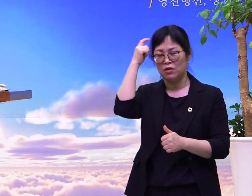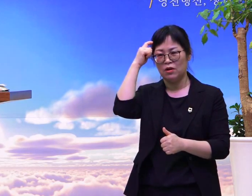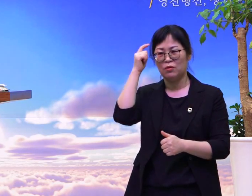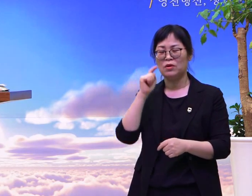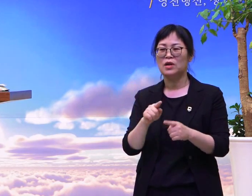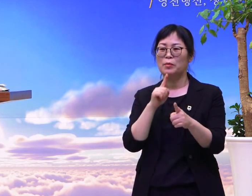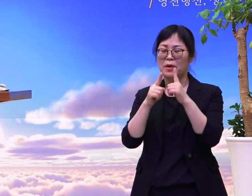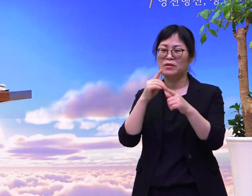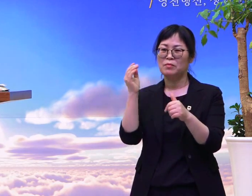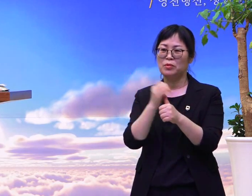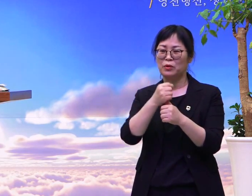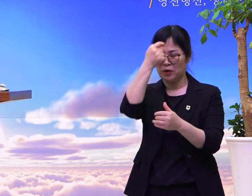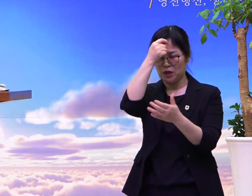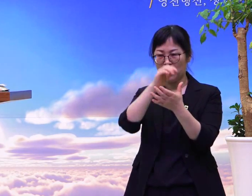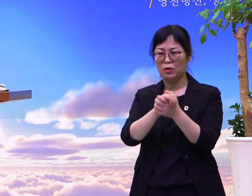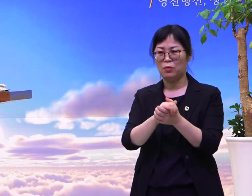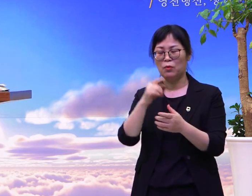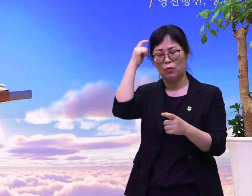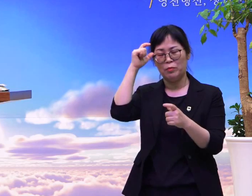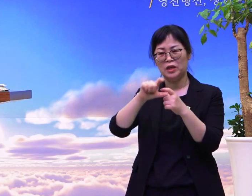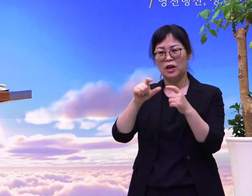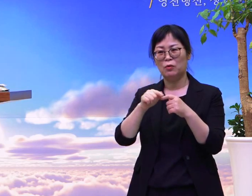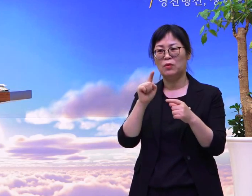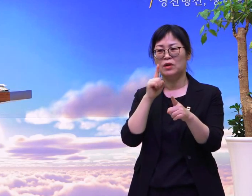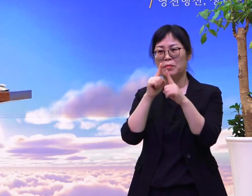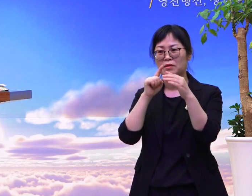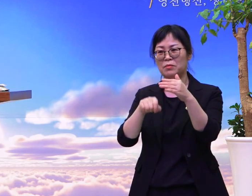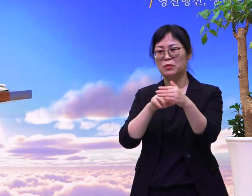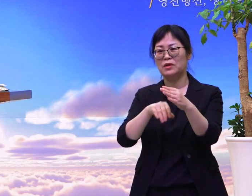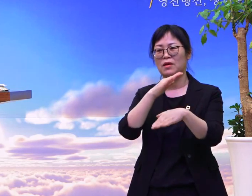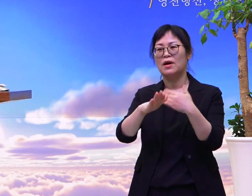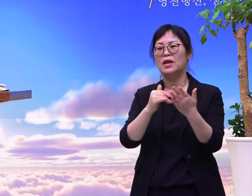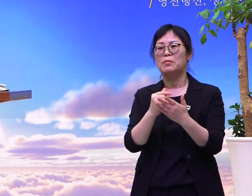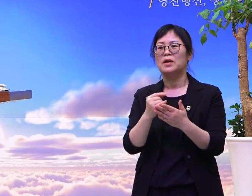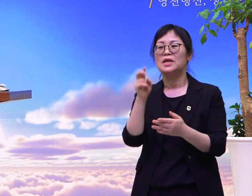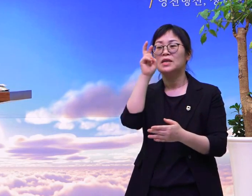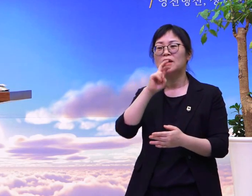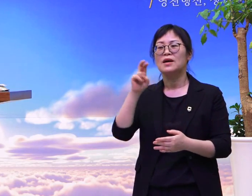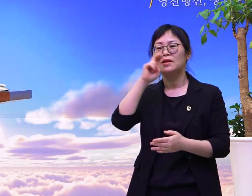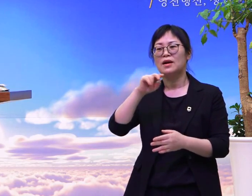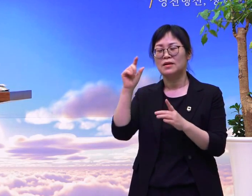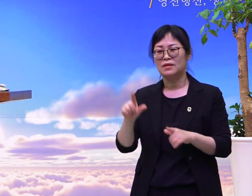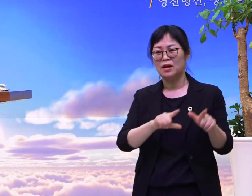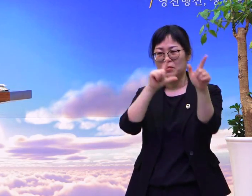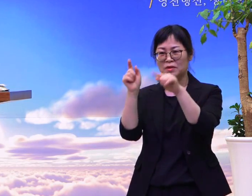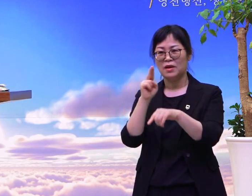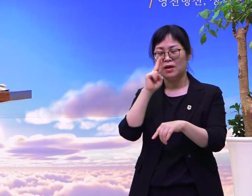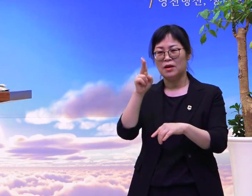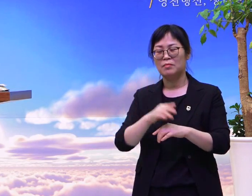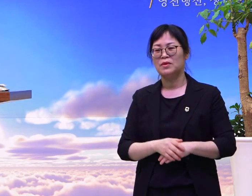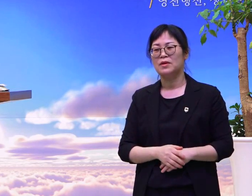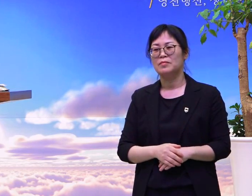말씀을 붙들고 기도하고 고민하고 그 말씀 속에서 하나님을 찬양하는 삶을 살아야 한다는 것입니다.